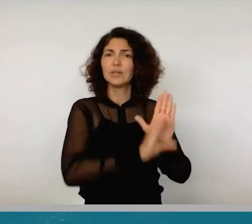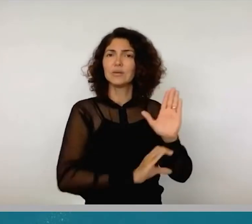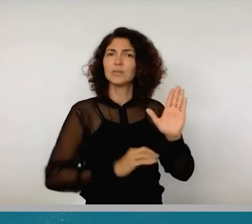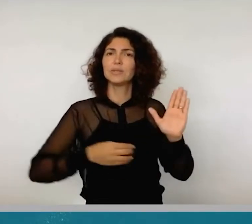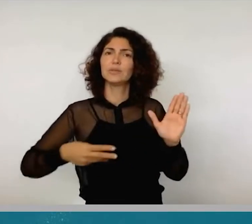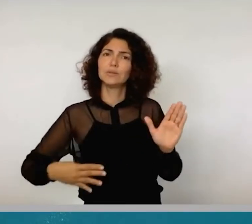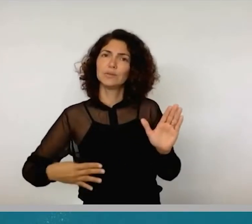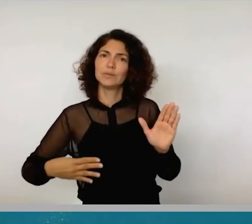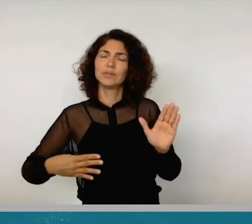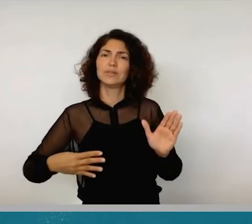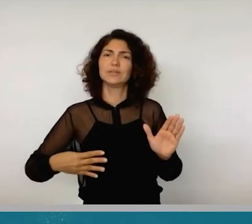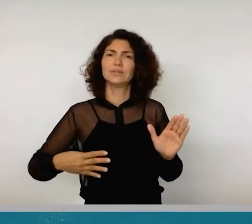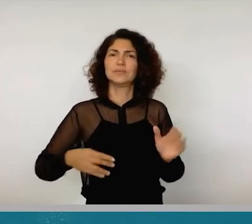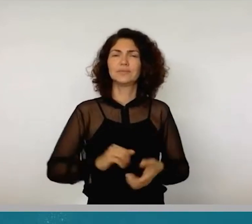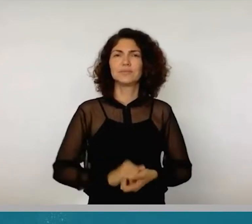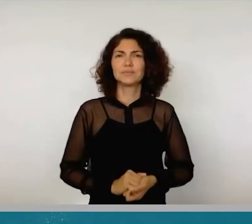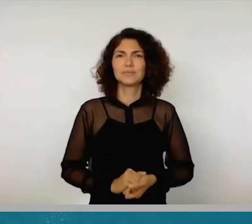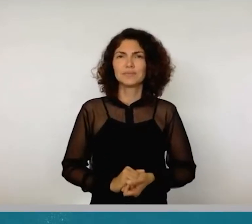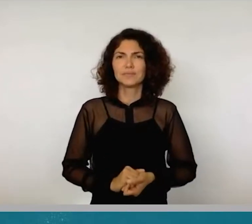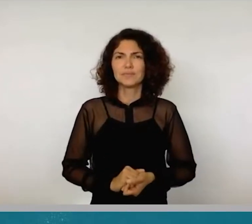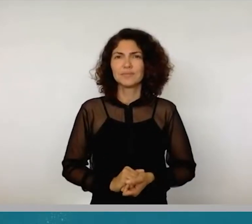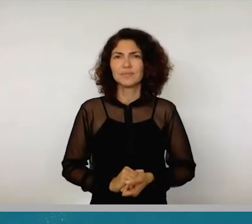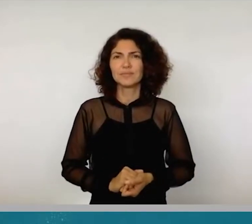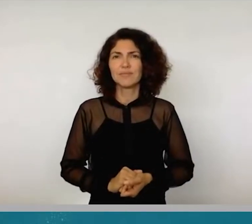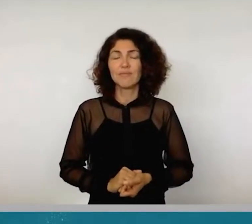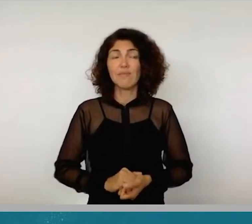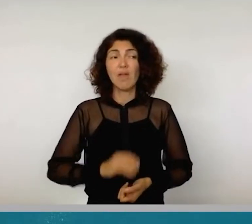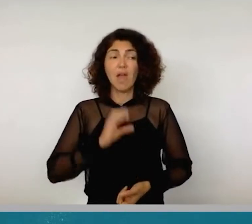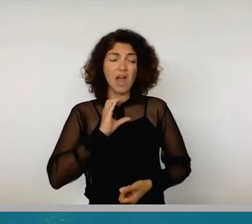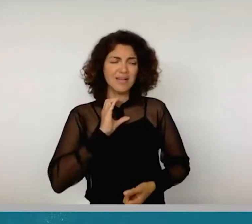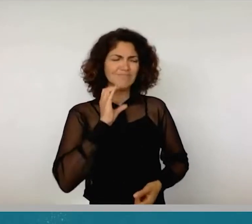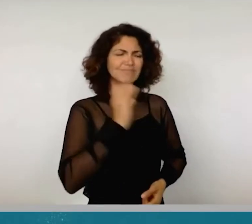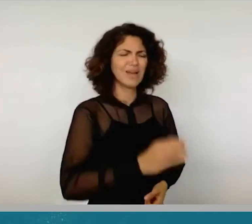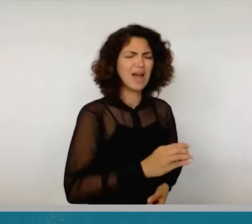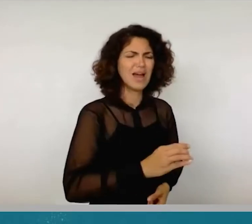seu irmão porque ele cobiçou